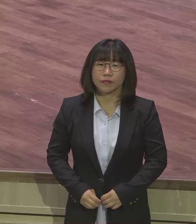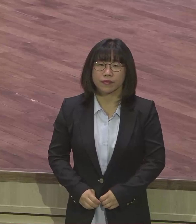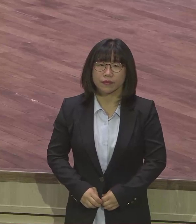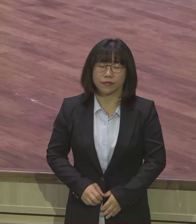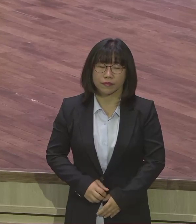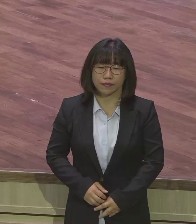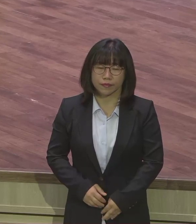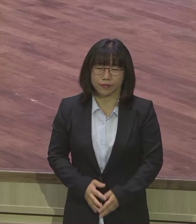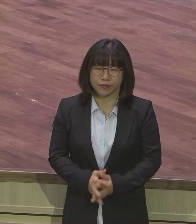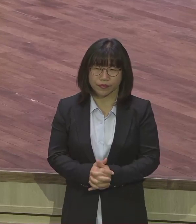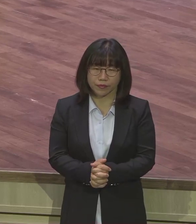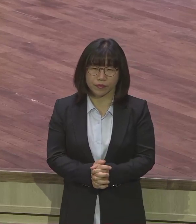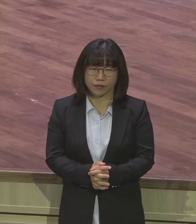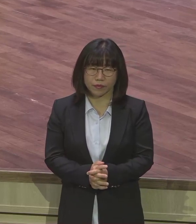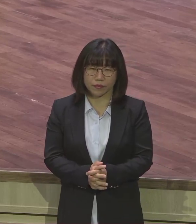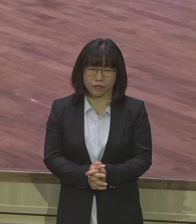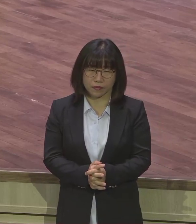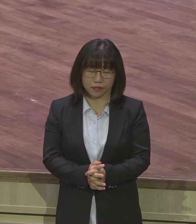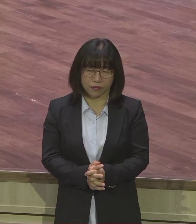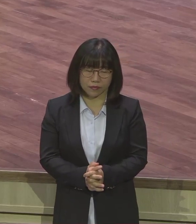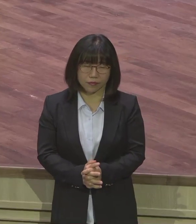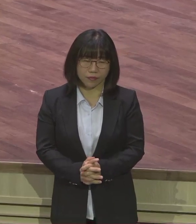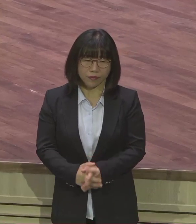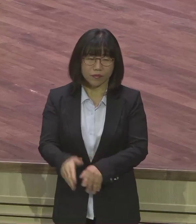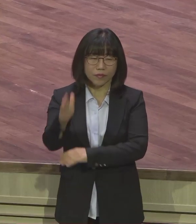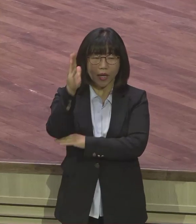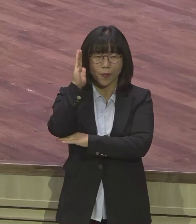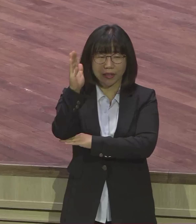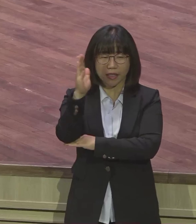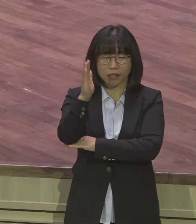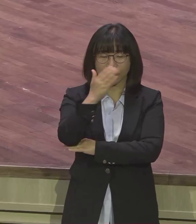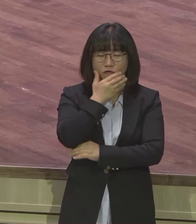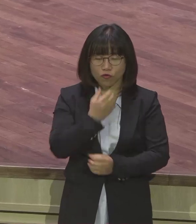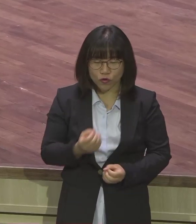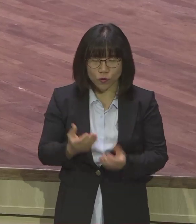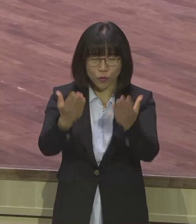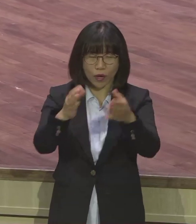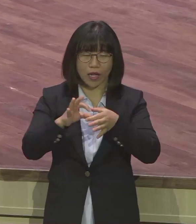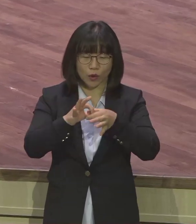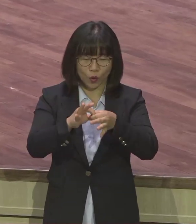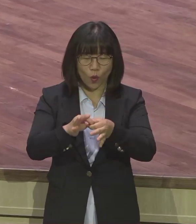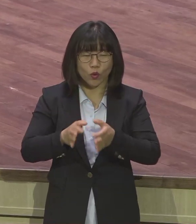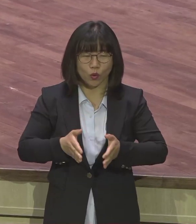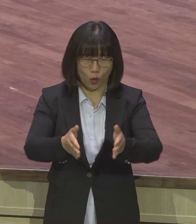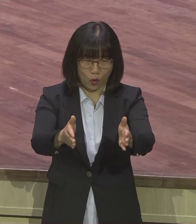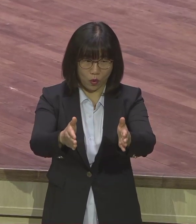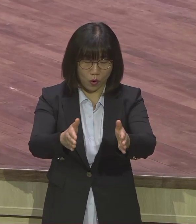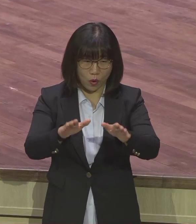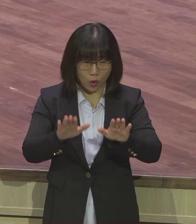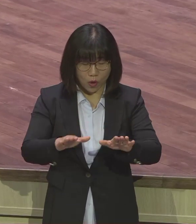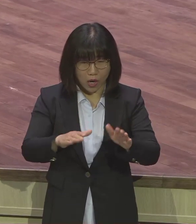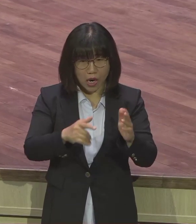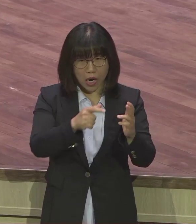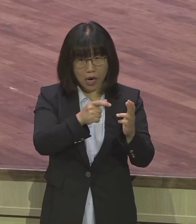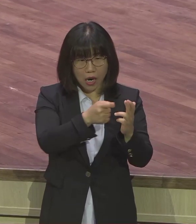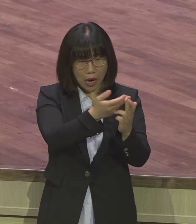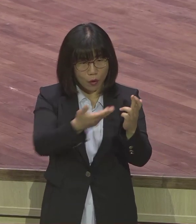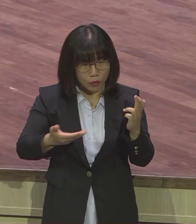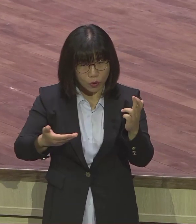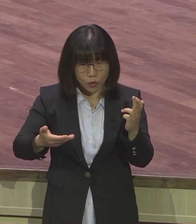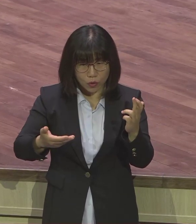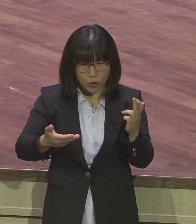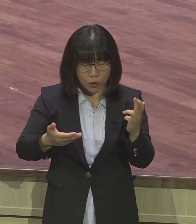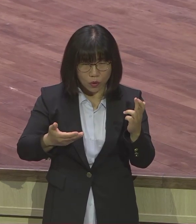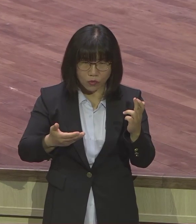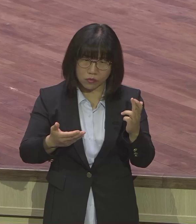읽어드린 말씀 가지고 축복의 통로란 제목으로 말씀을 드립니다. 이번 주간에 강원도 고성에서